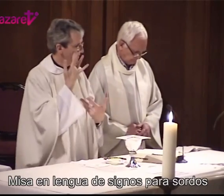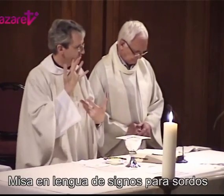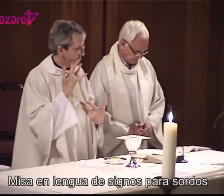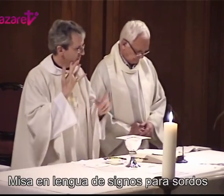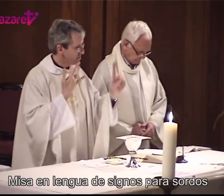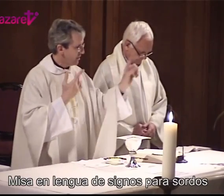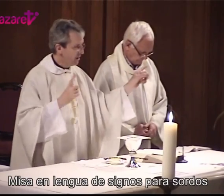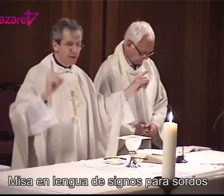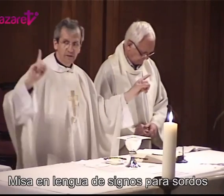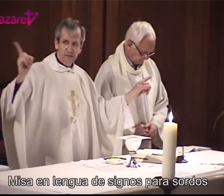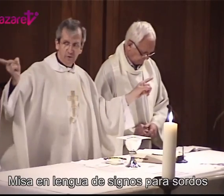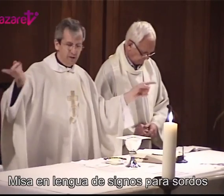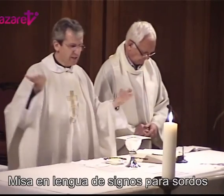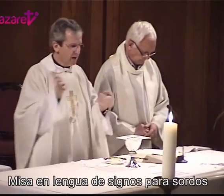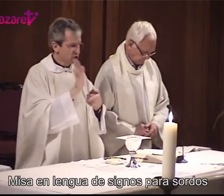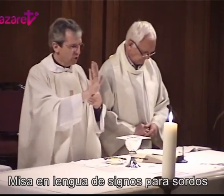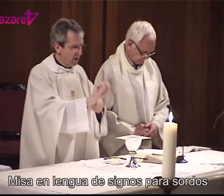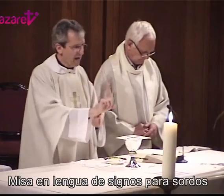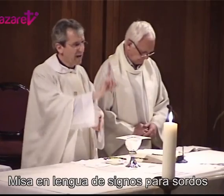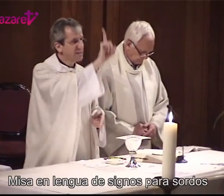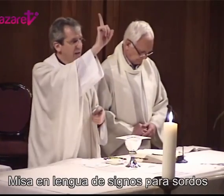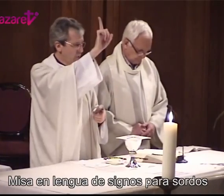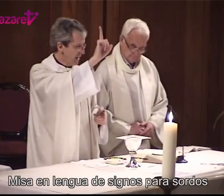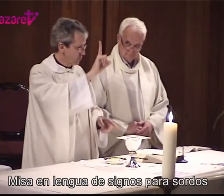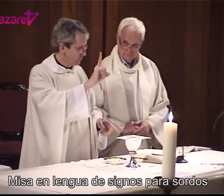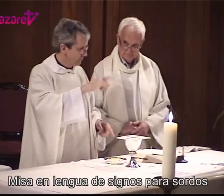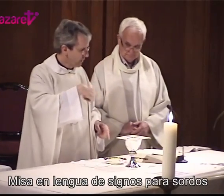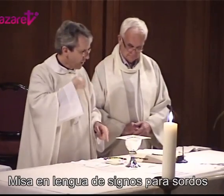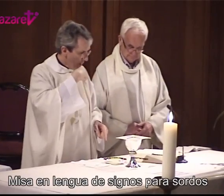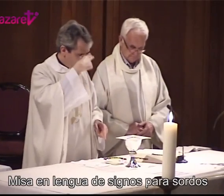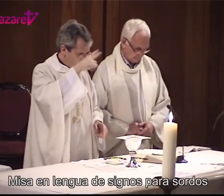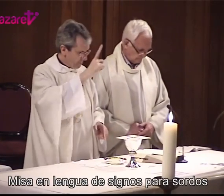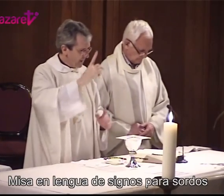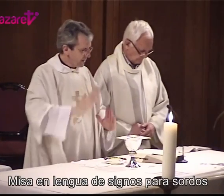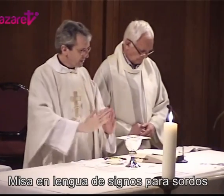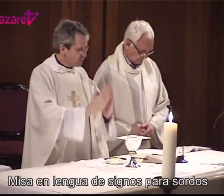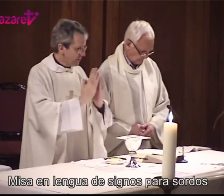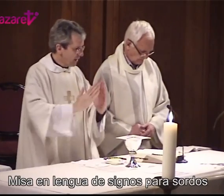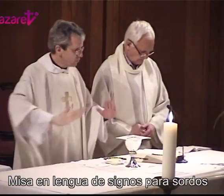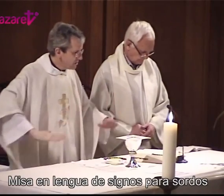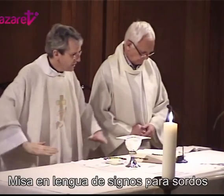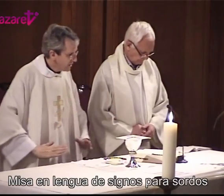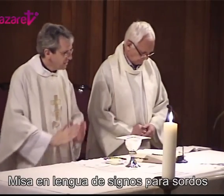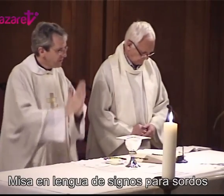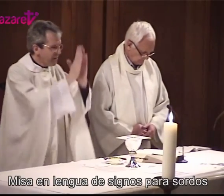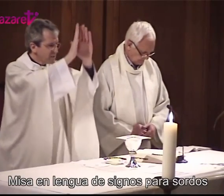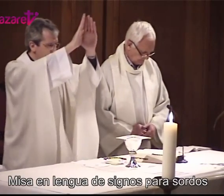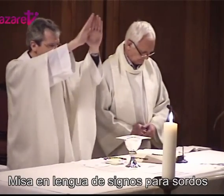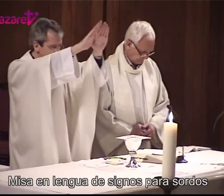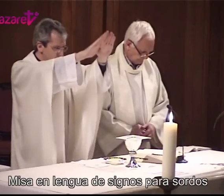sin mancha, desde donde sale el sol hasta el ocaso. Por eso, Padre, te suplicamos que santifiques por el mismo